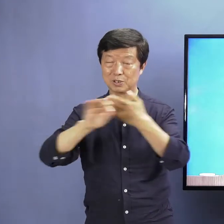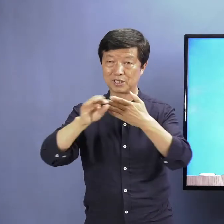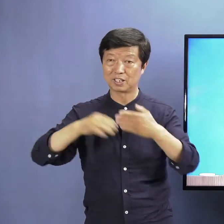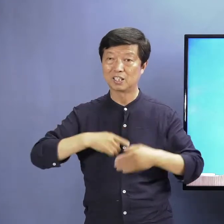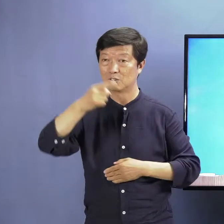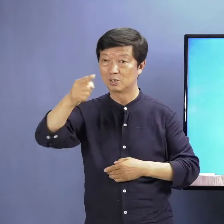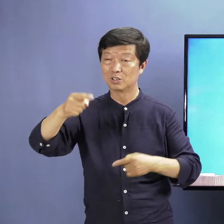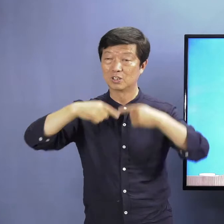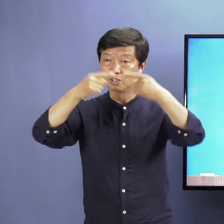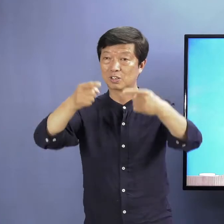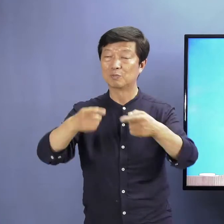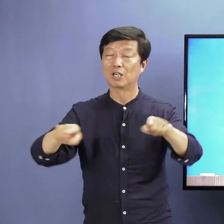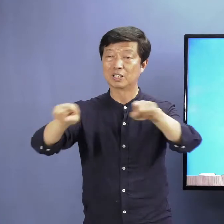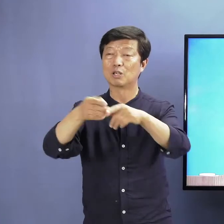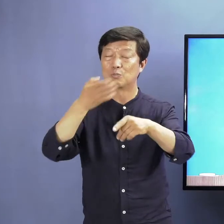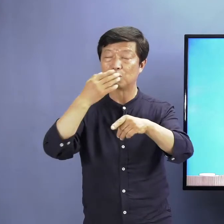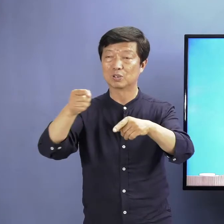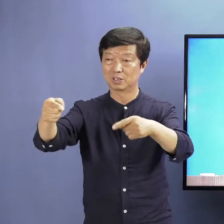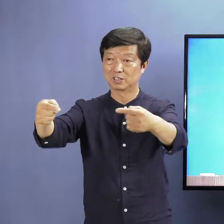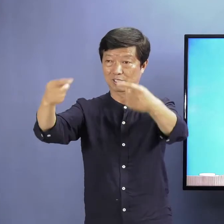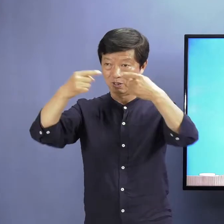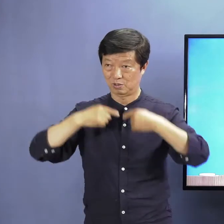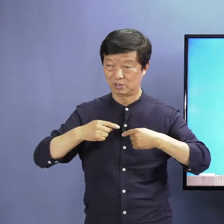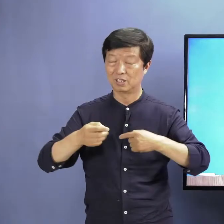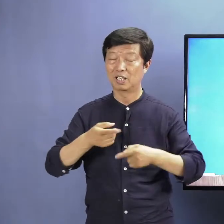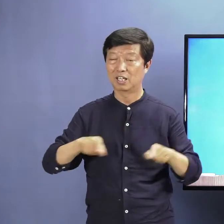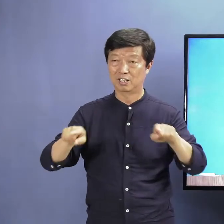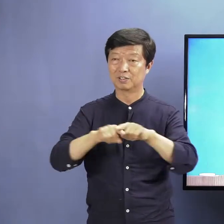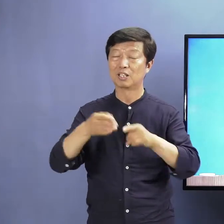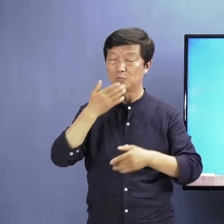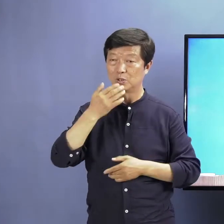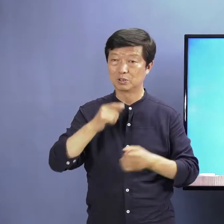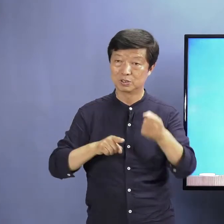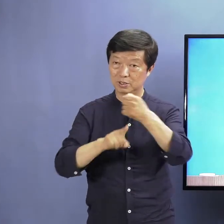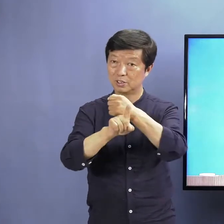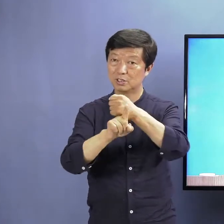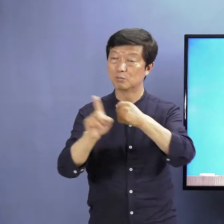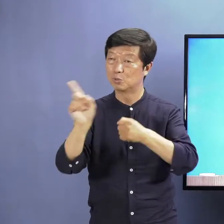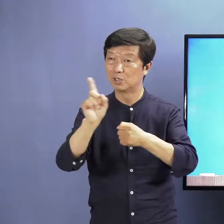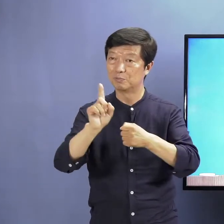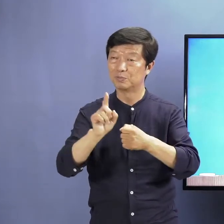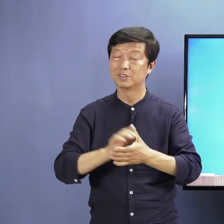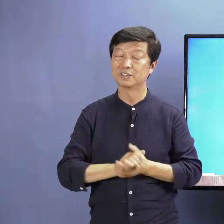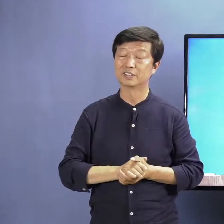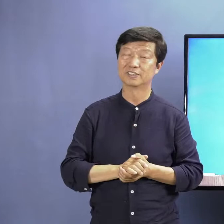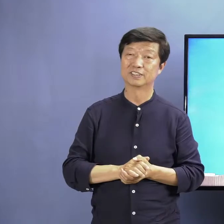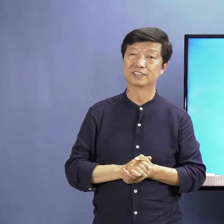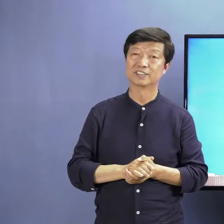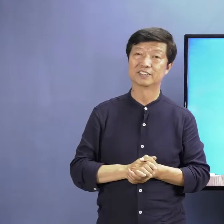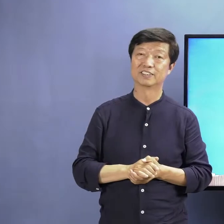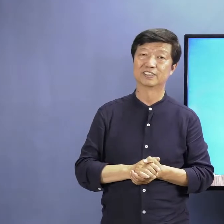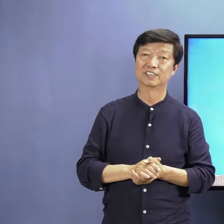먹고 그는 나와 더불어 먹으리라. 뭘 말하는 걸까요? 이게 뭘 말합니까?